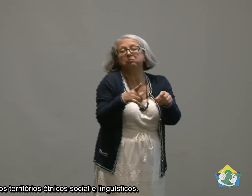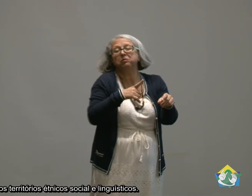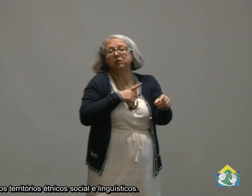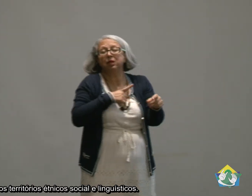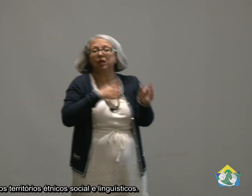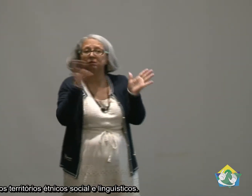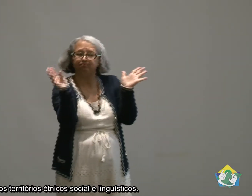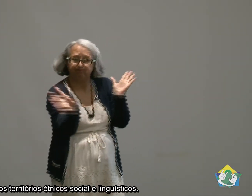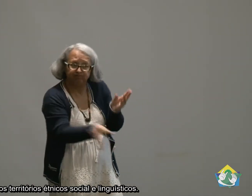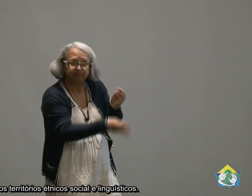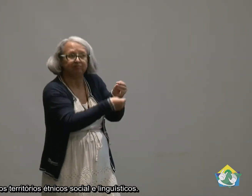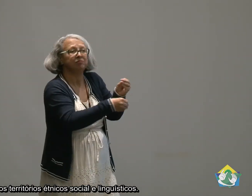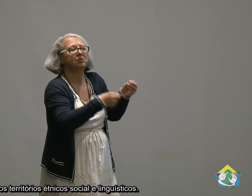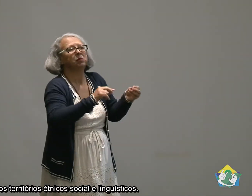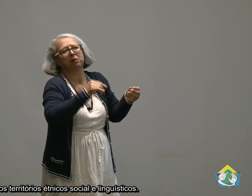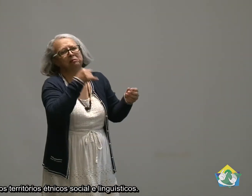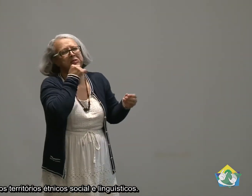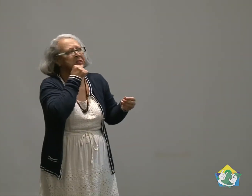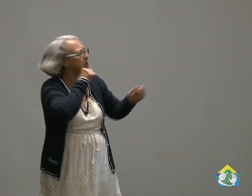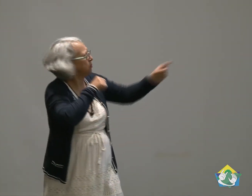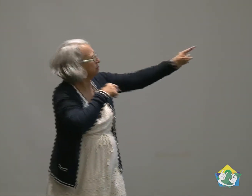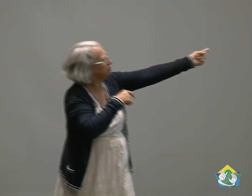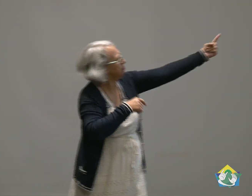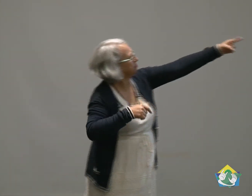étnicos, social e linguísticos.